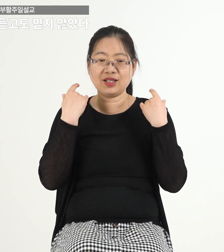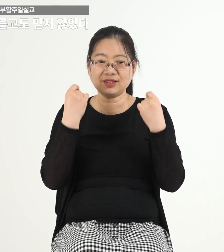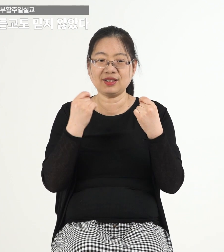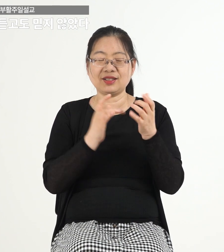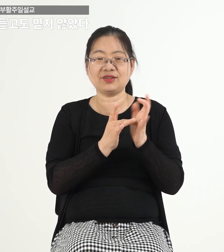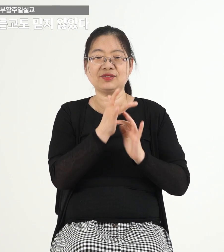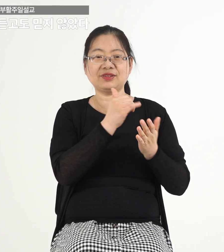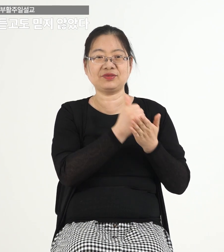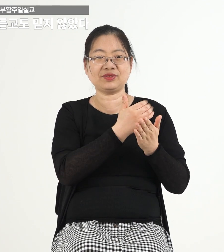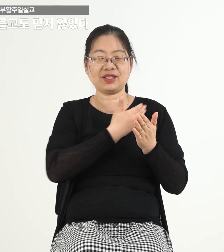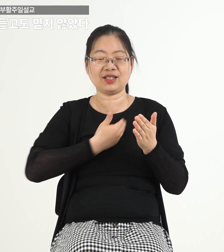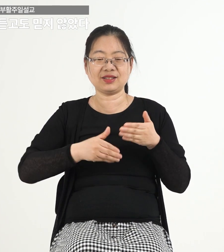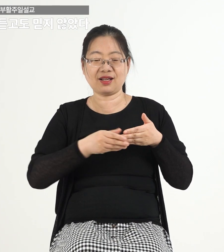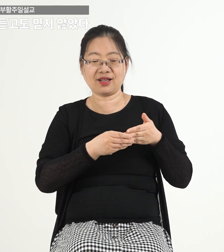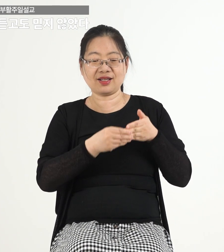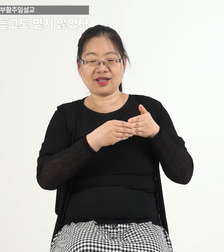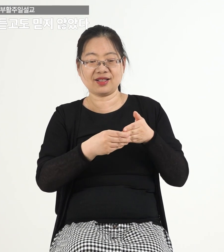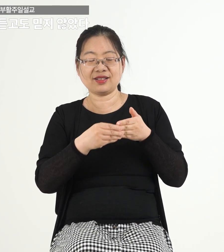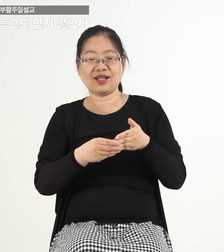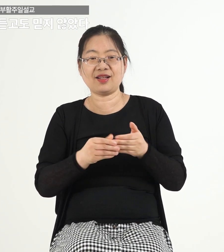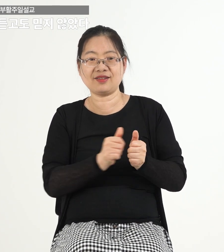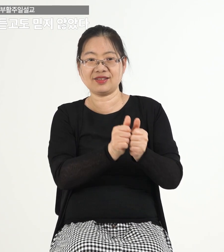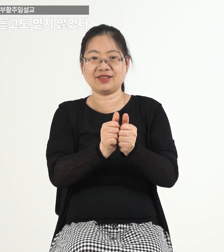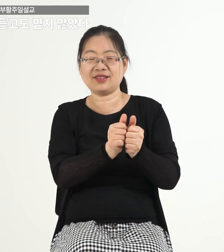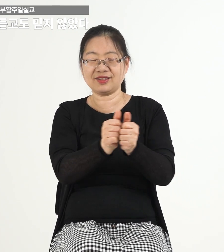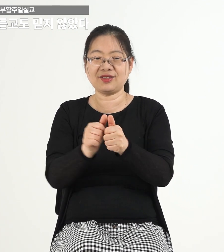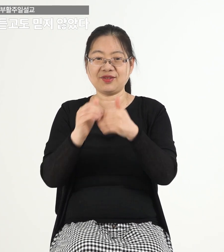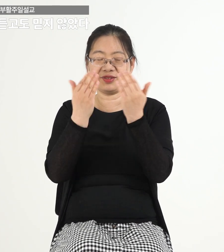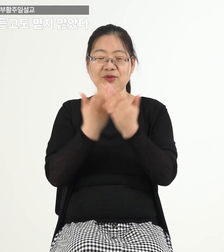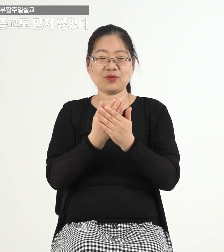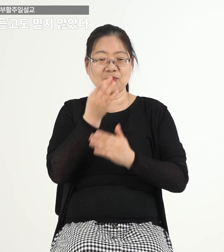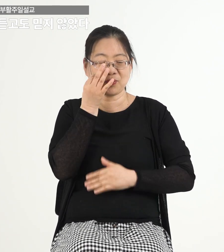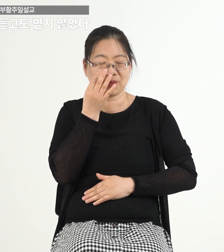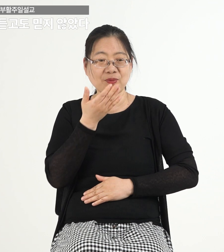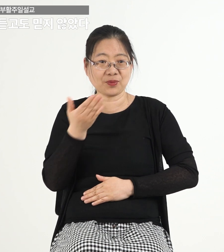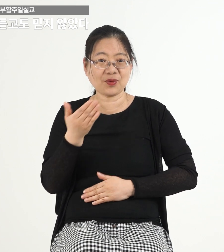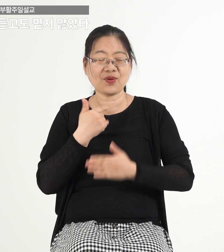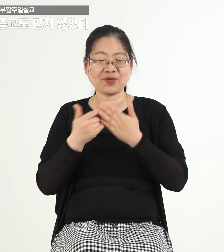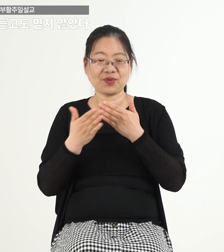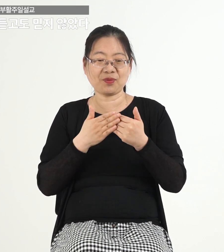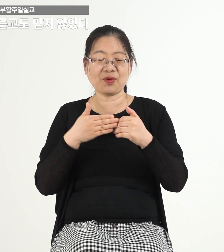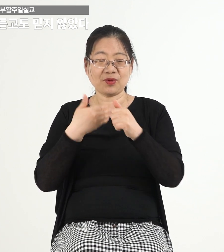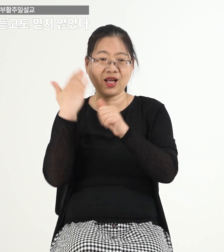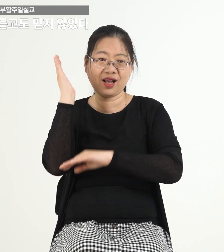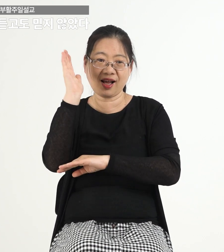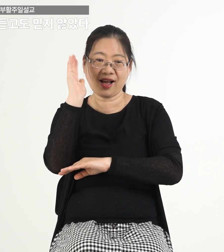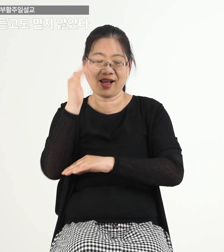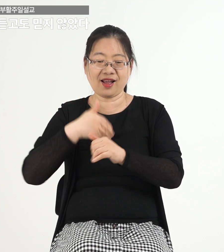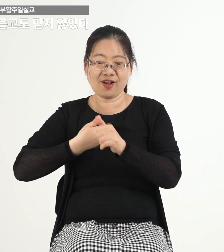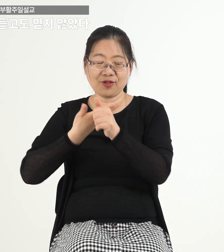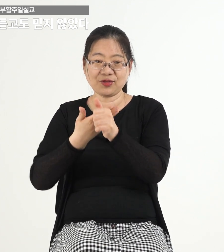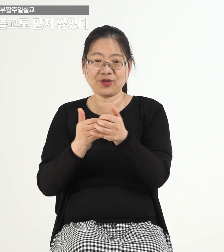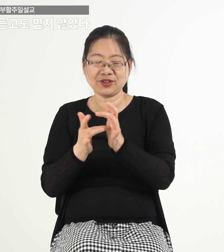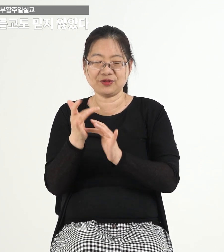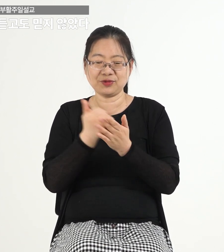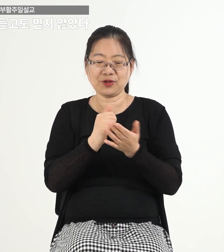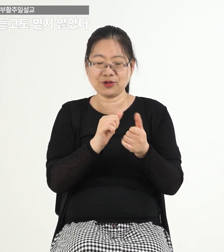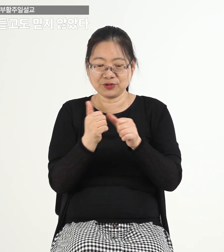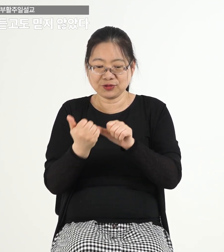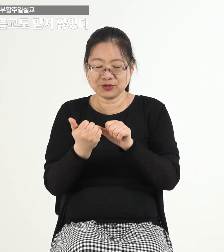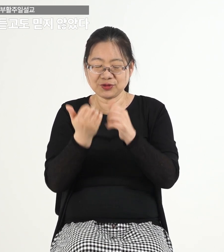예수님은 제자들을 데리고 다니면서 모든 것들을 보여주시고 겪게 하시면서 예수님의